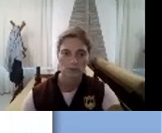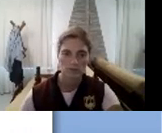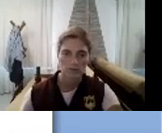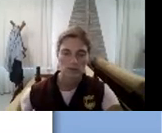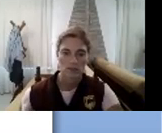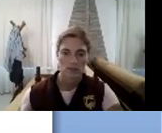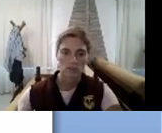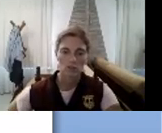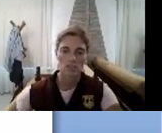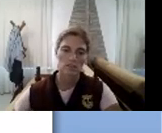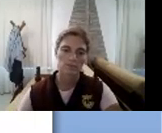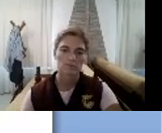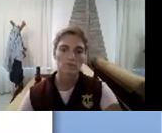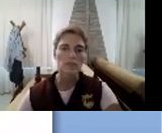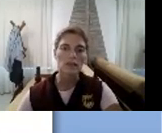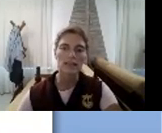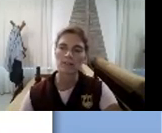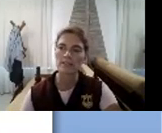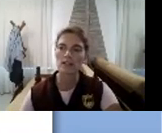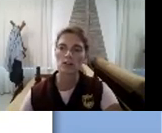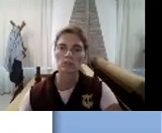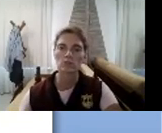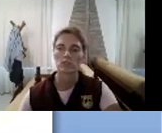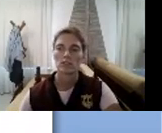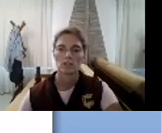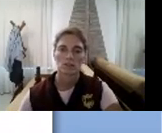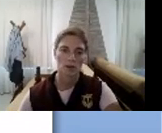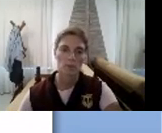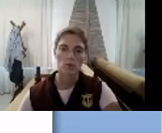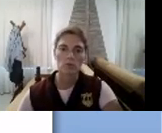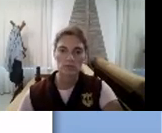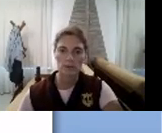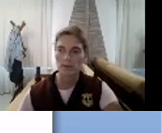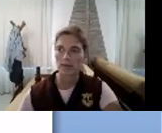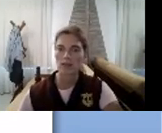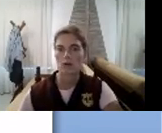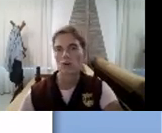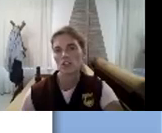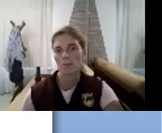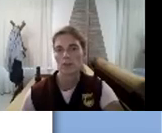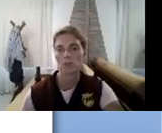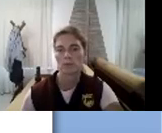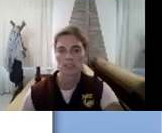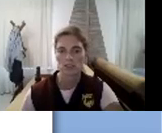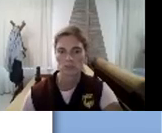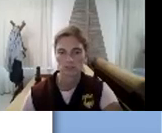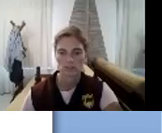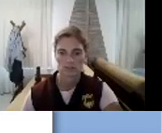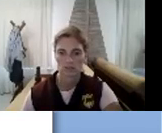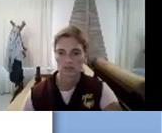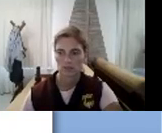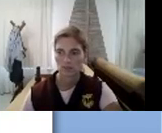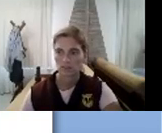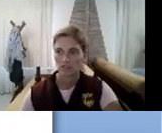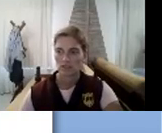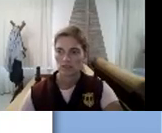shampoo. Claro. Entonces, hay que bañarla con shampoo de bebé o el shampoo de los perritos.